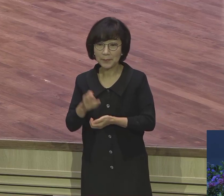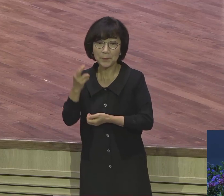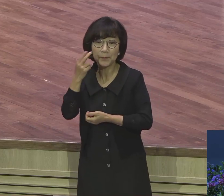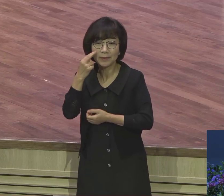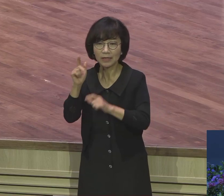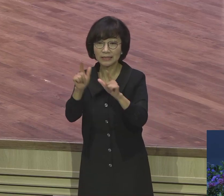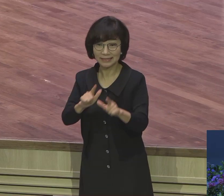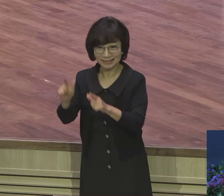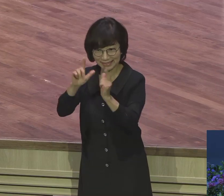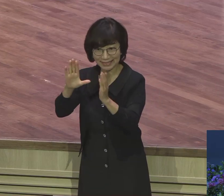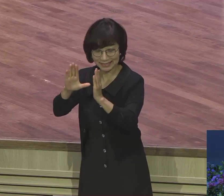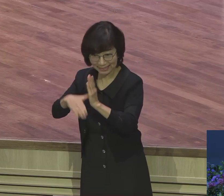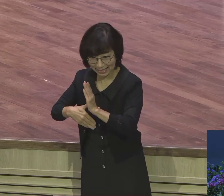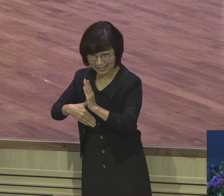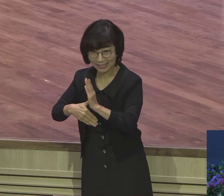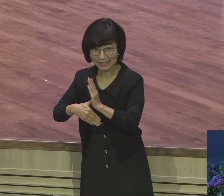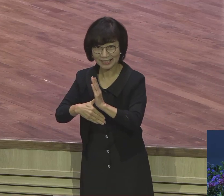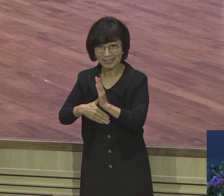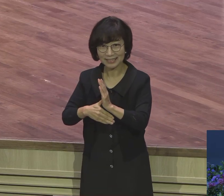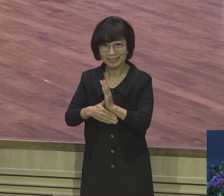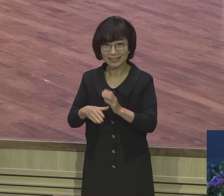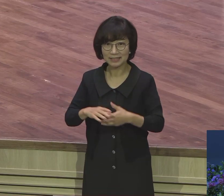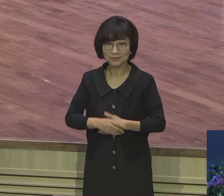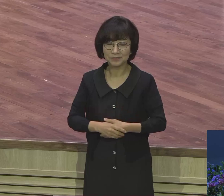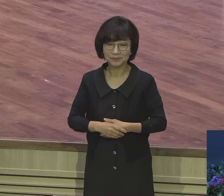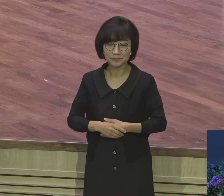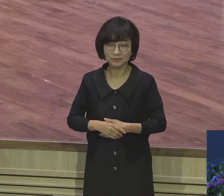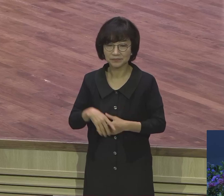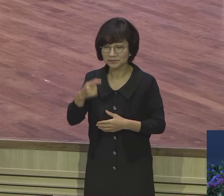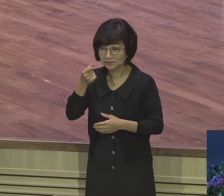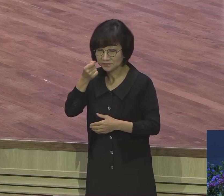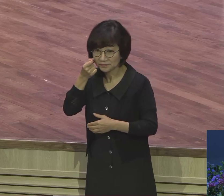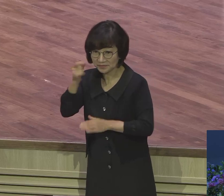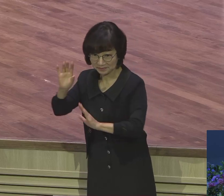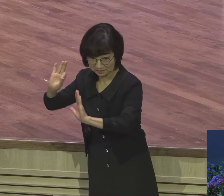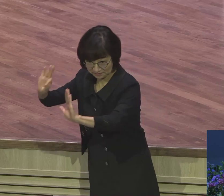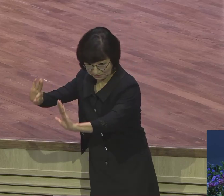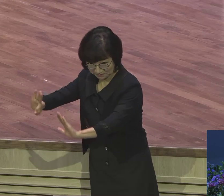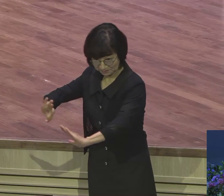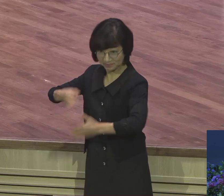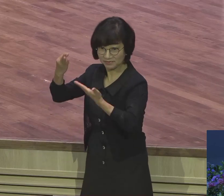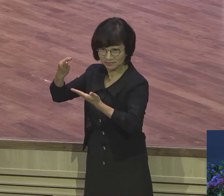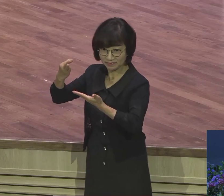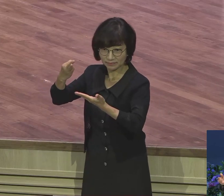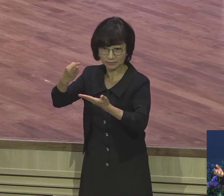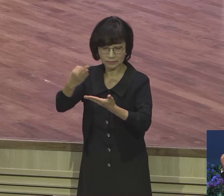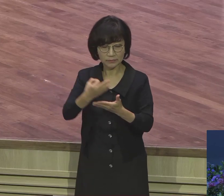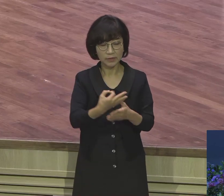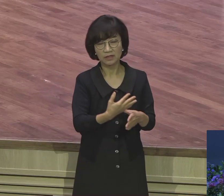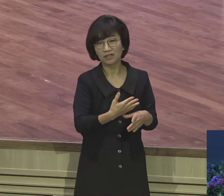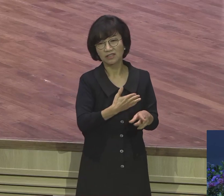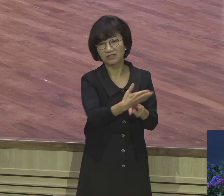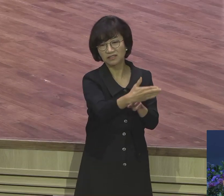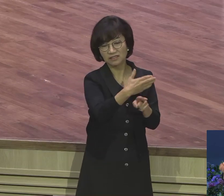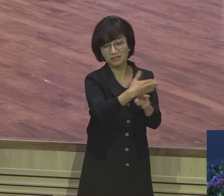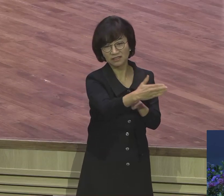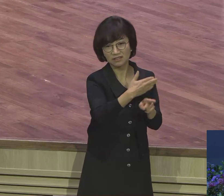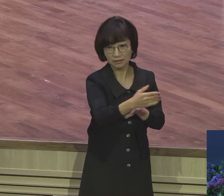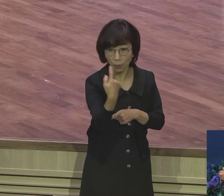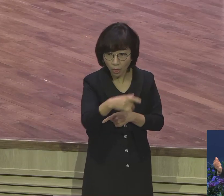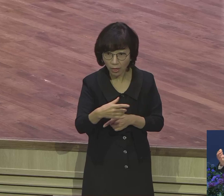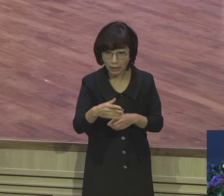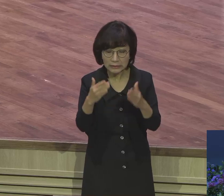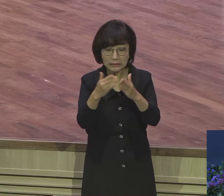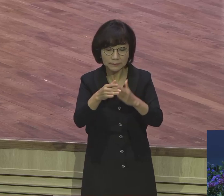하루하루 그냥 그냥 어떤 의미로 그냥 한 달, 달 살아요. 한 달, 한 달. 집이 다 렌트해. 차도